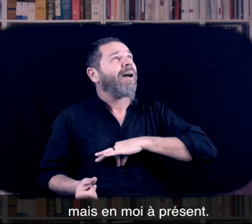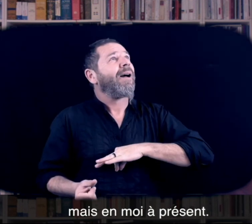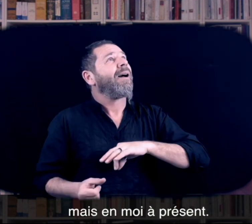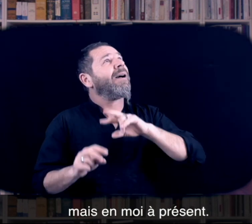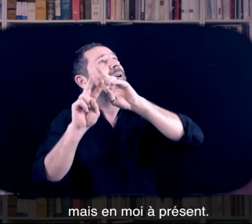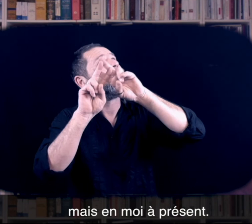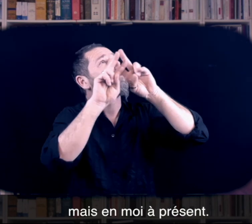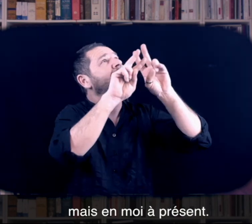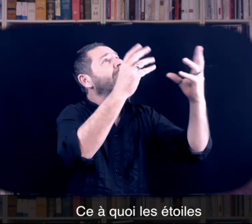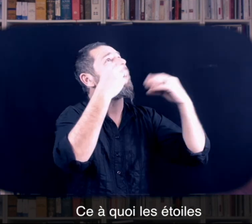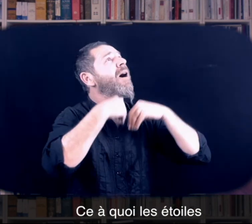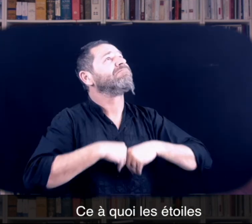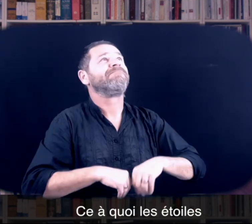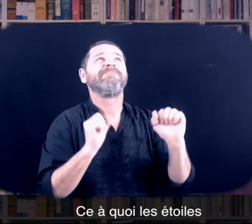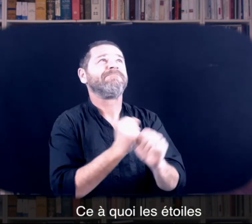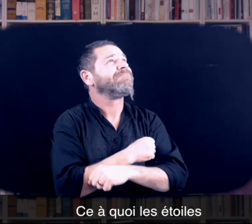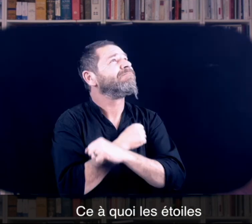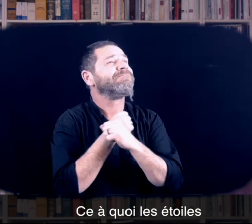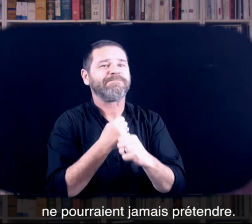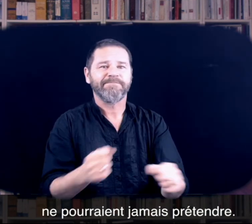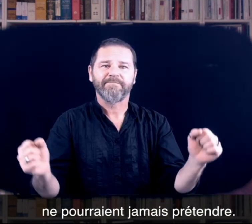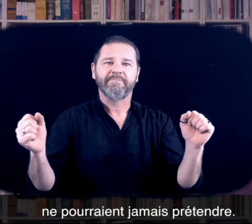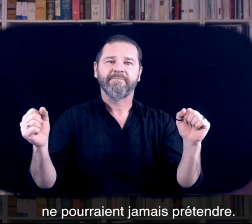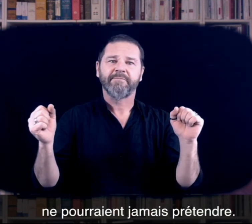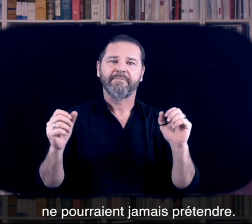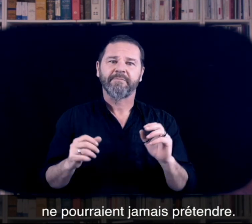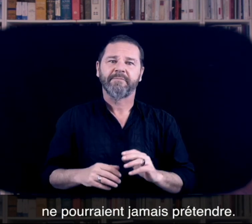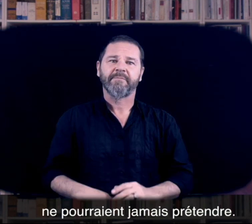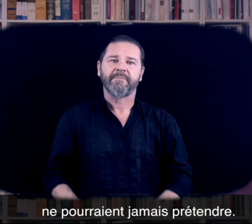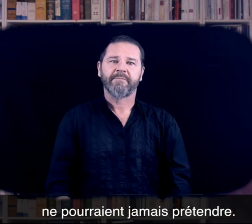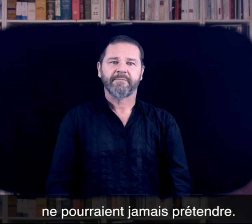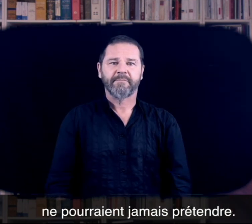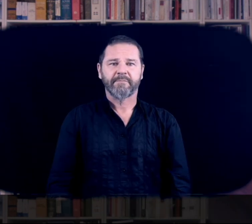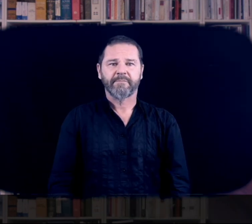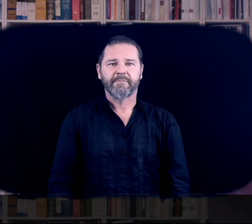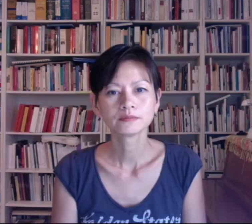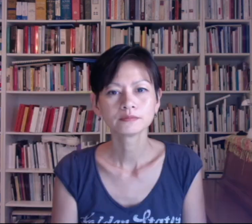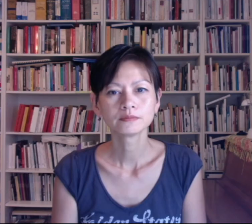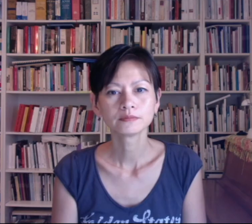présent, ce à quoi les étoiles ne pourraient jamais prétendre.